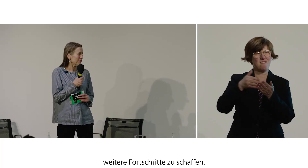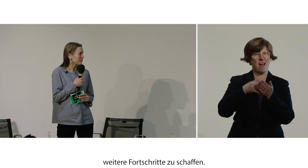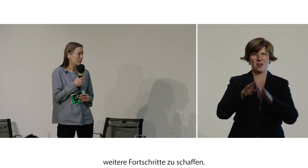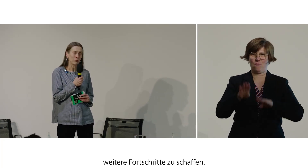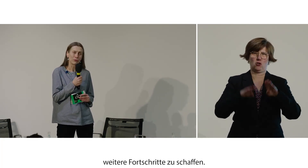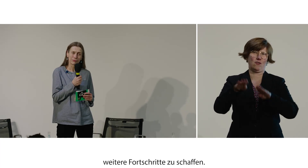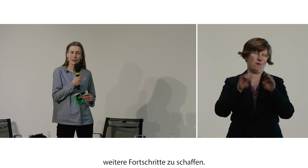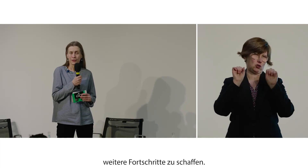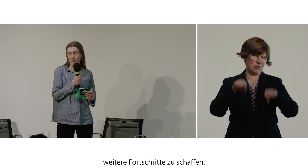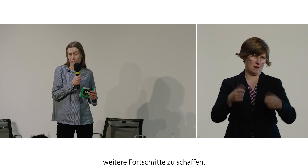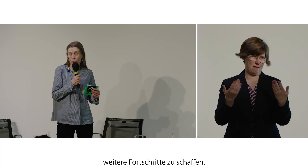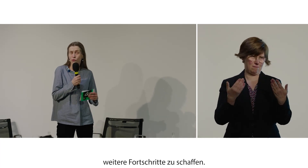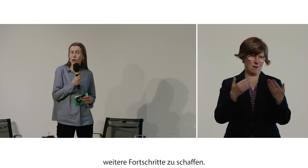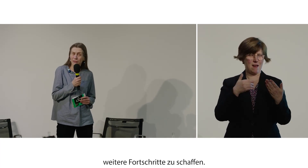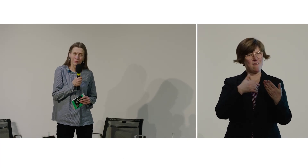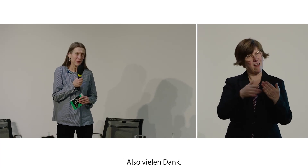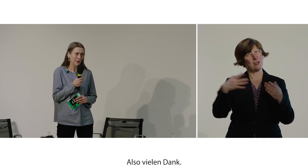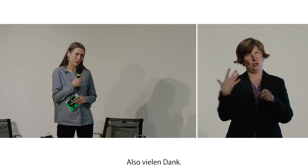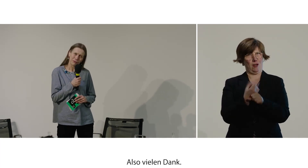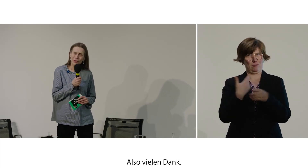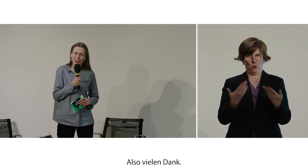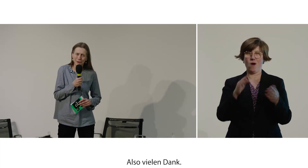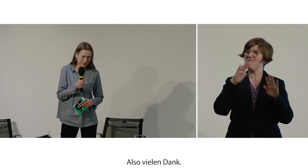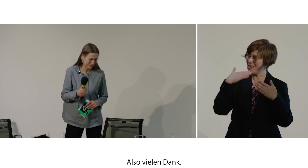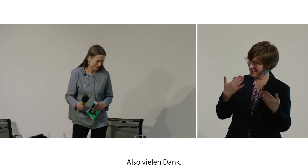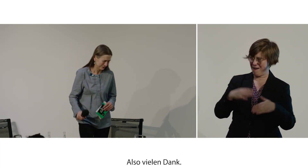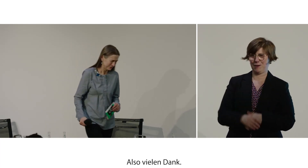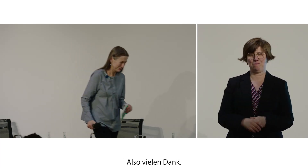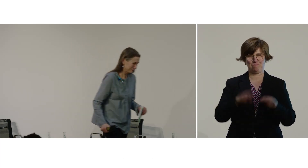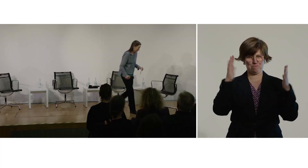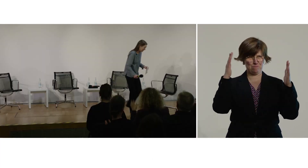Fortschritte zu schaffen. Also vielen Dank.